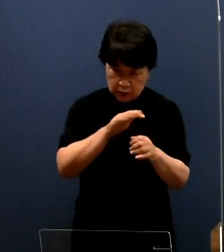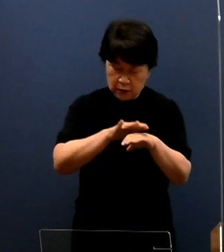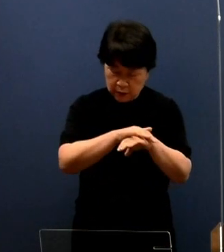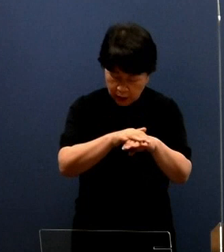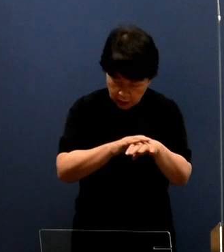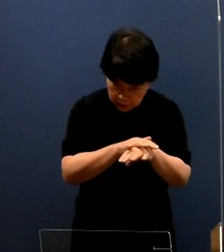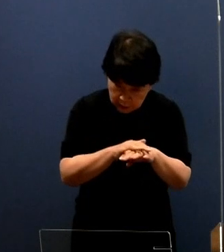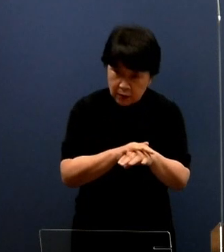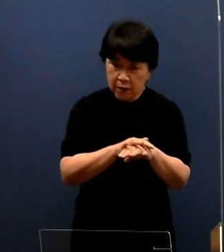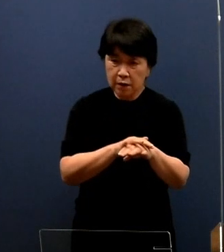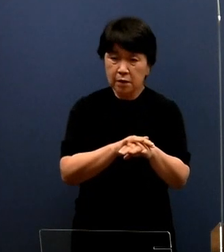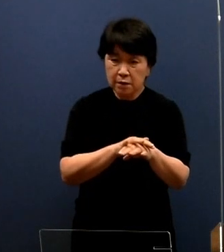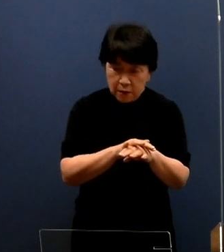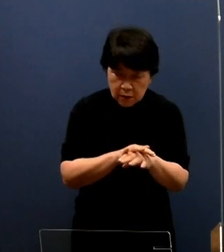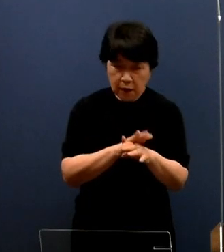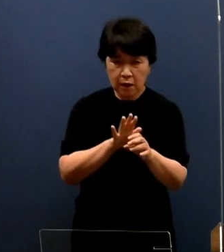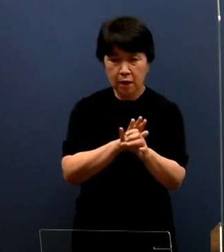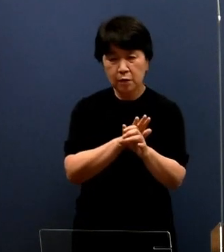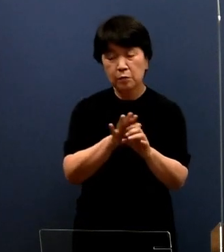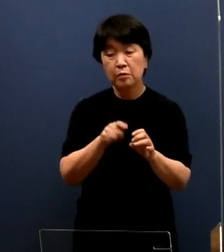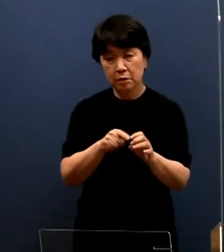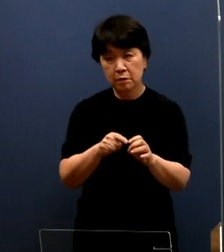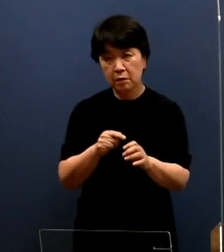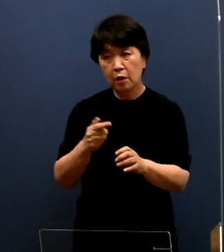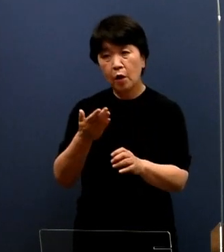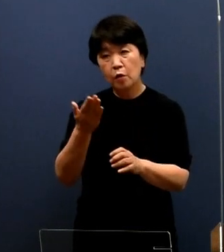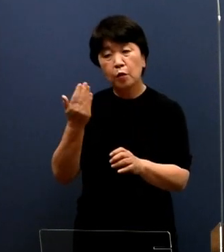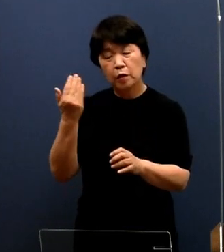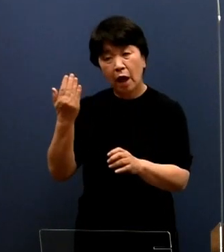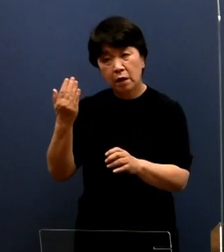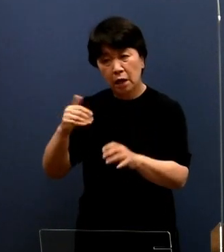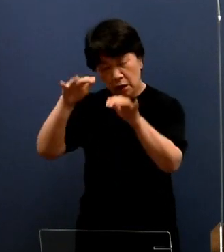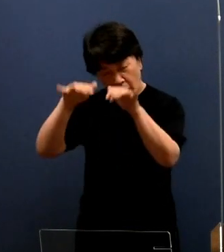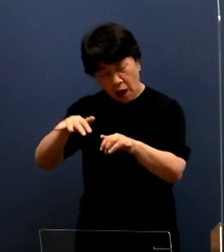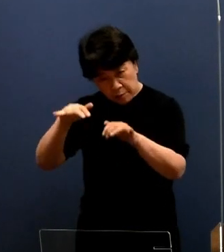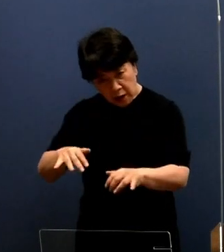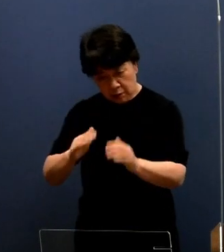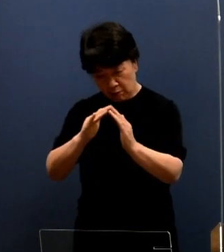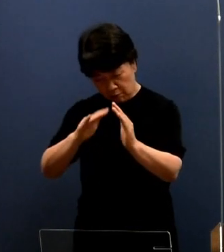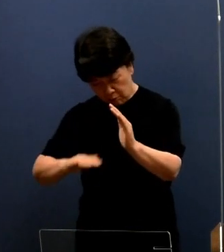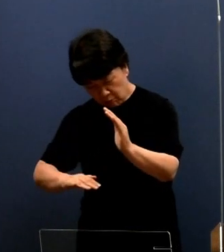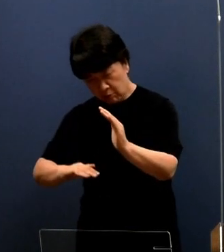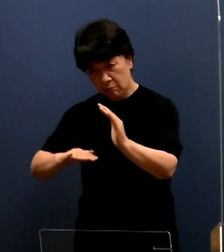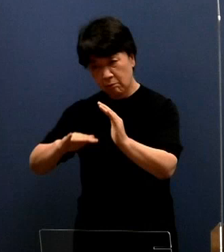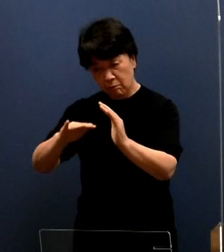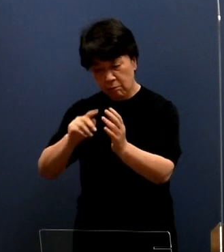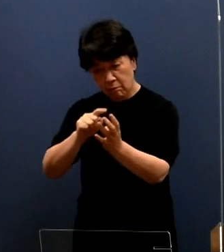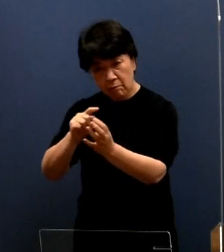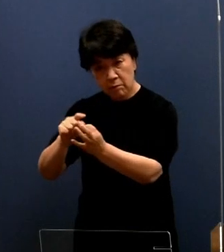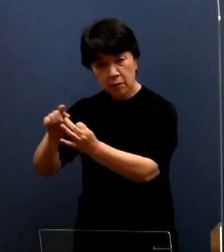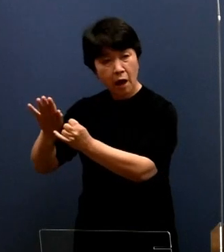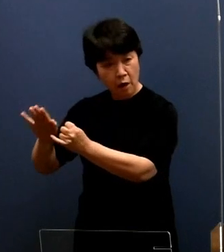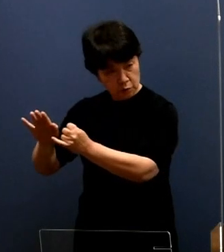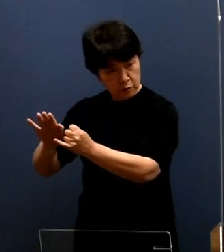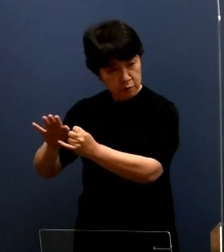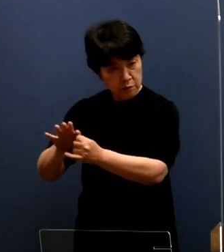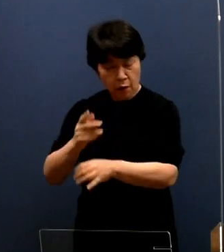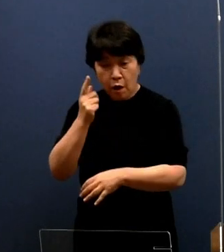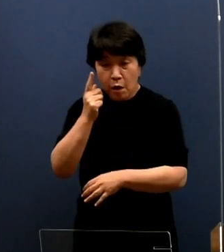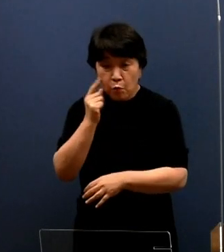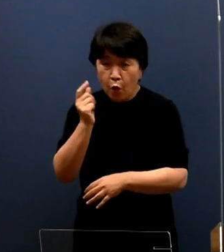ですから、それはこの前の大雨だって、ね、床下浸水が何件かでしたけど、やっぱり人的被害があったらそれは大事です